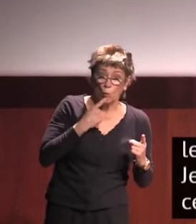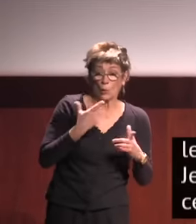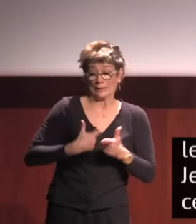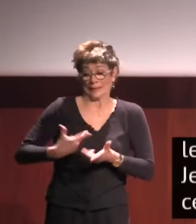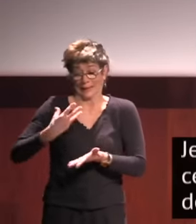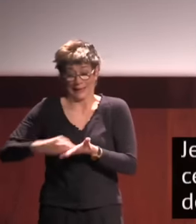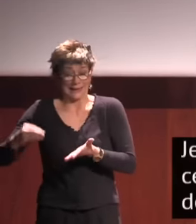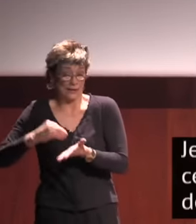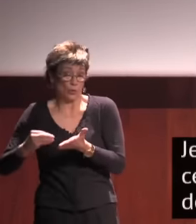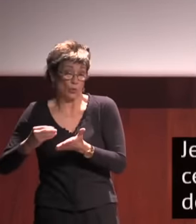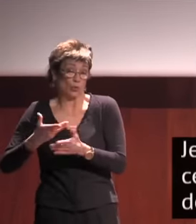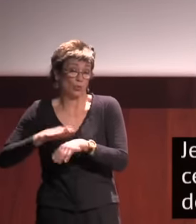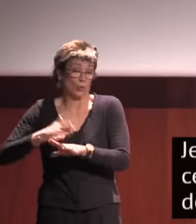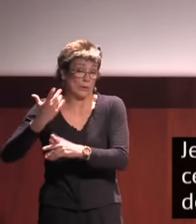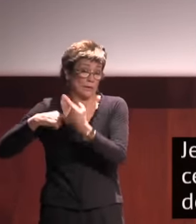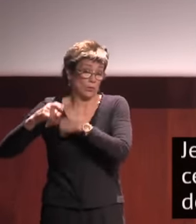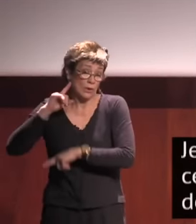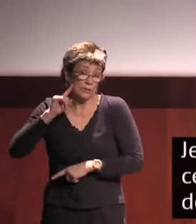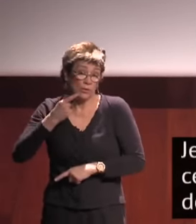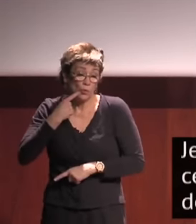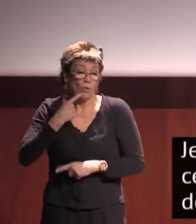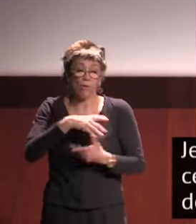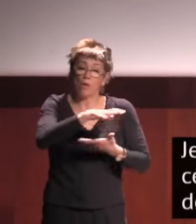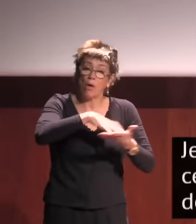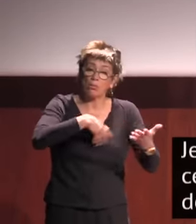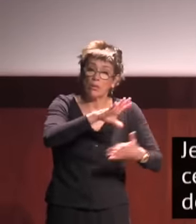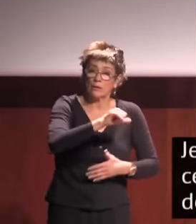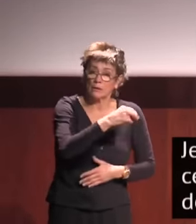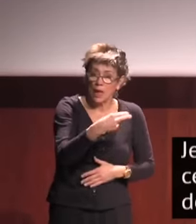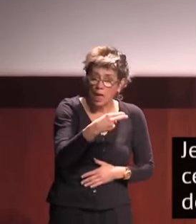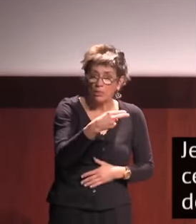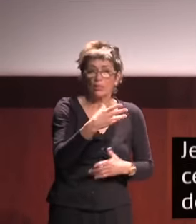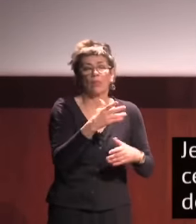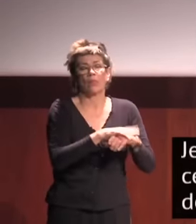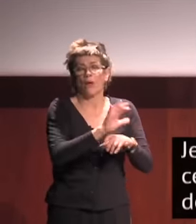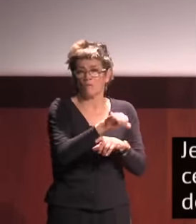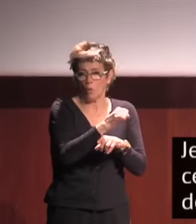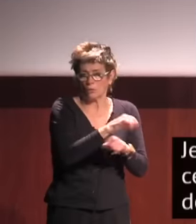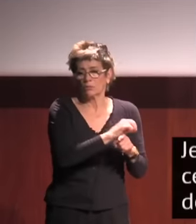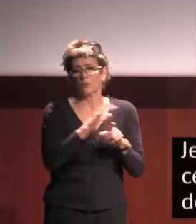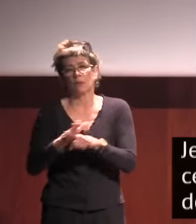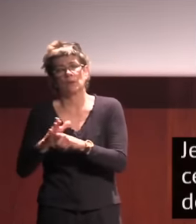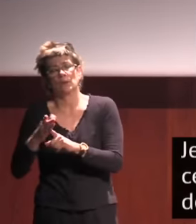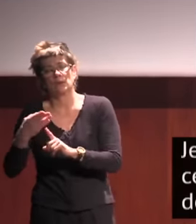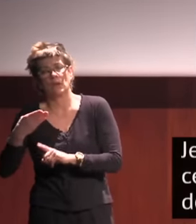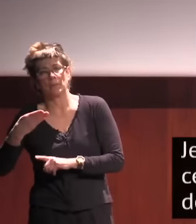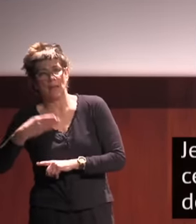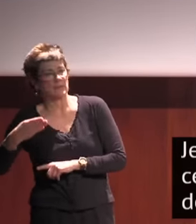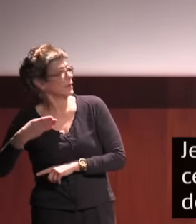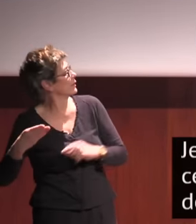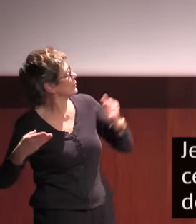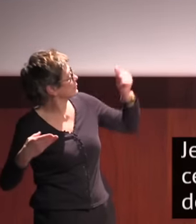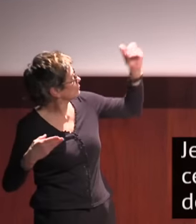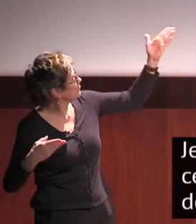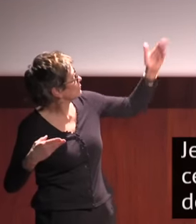l'écriture de l'histoire des sourds. Un article de Yann Quentin et Florence Encrévé et l'autre de Mathilde Villechevreul.